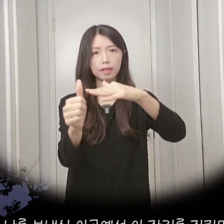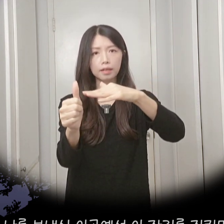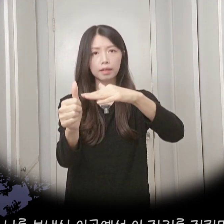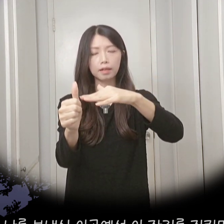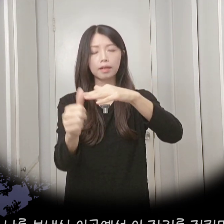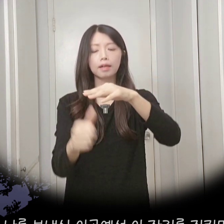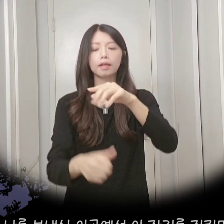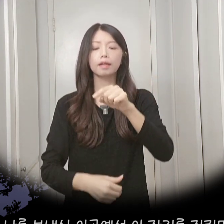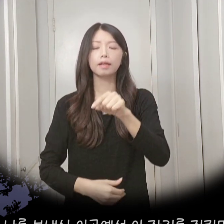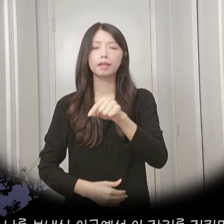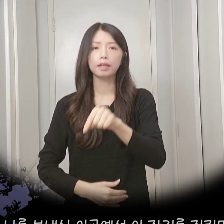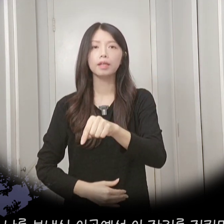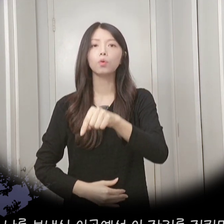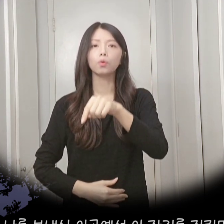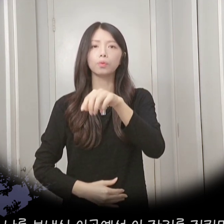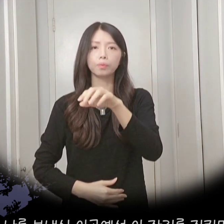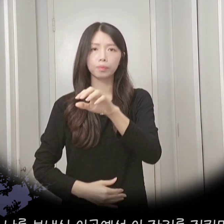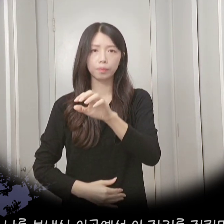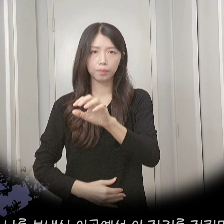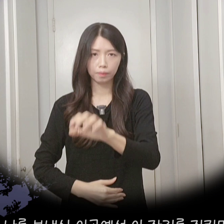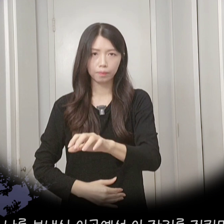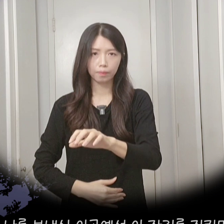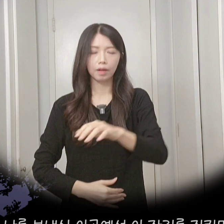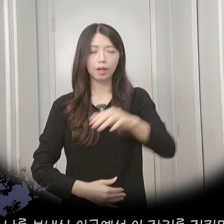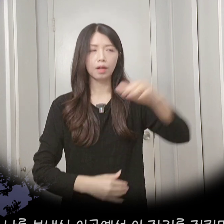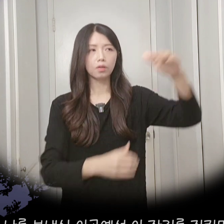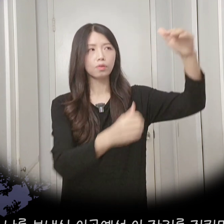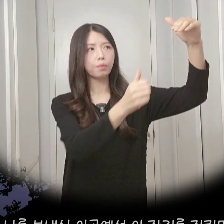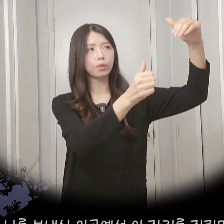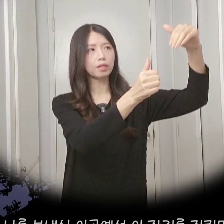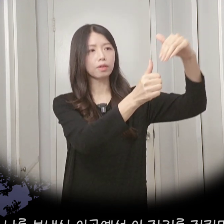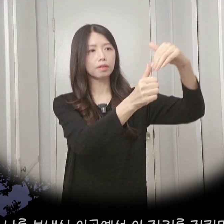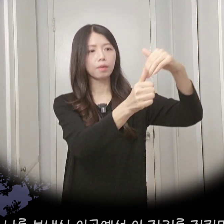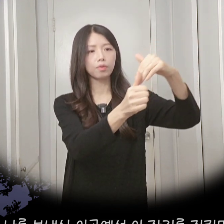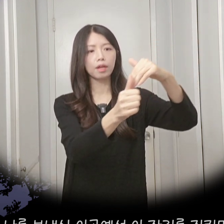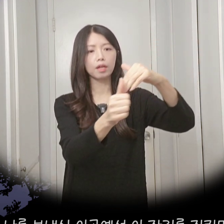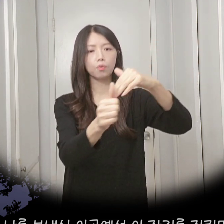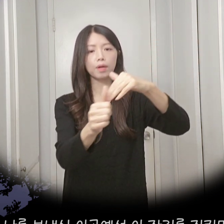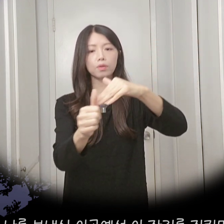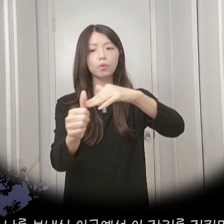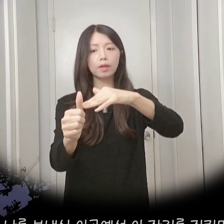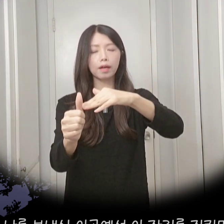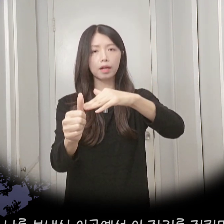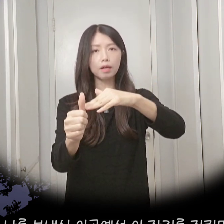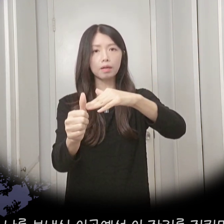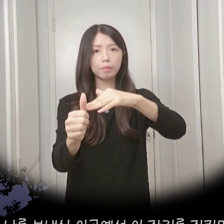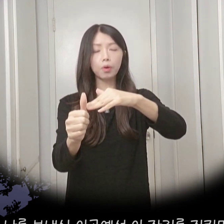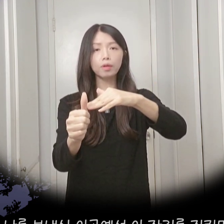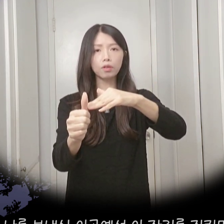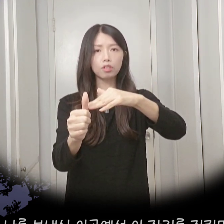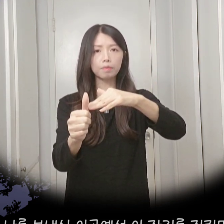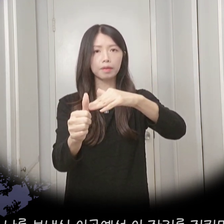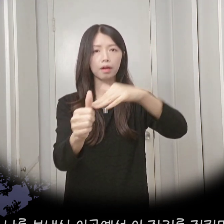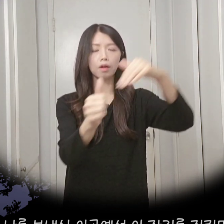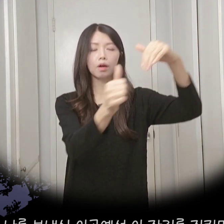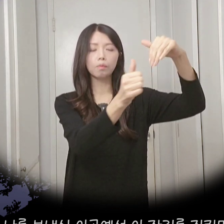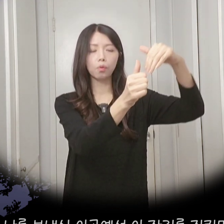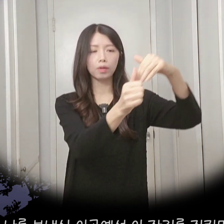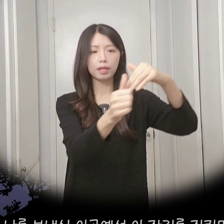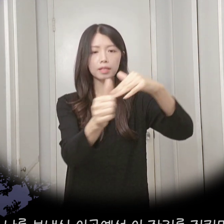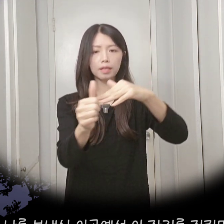보내신 이곳. 주님이 보내셨기 때문에 이 왼쪽에다가 표현을 해주시면